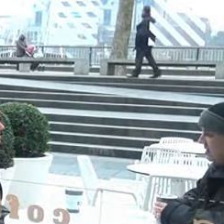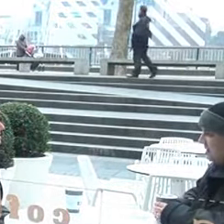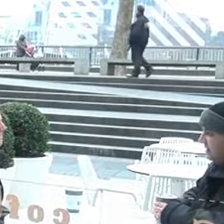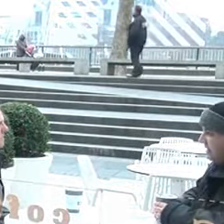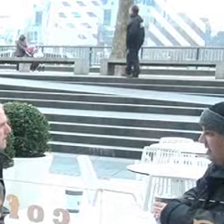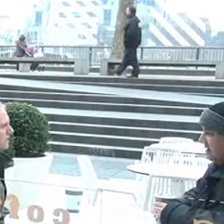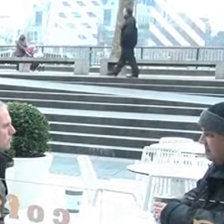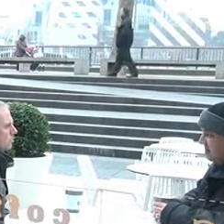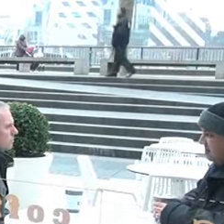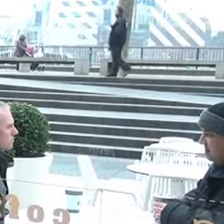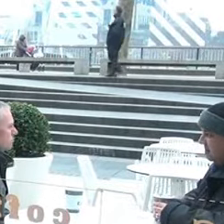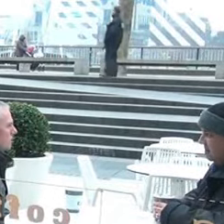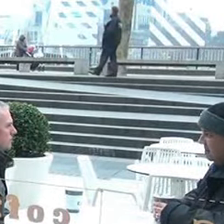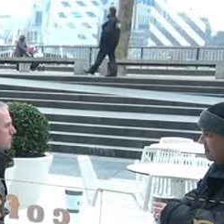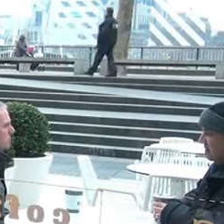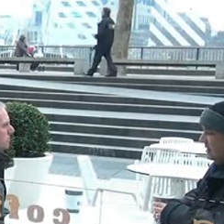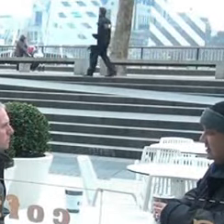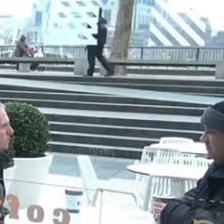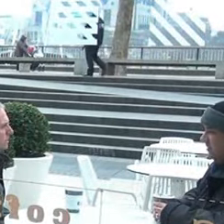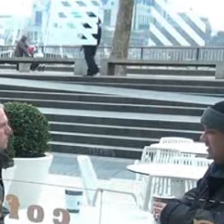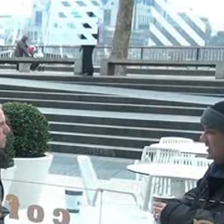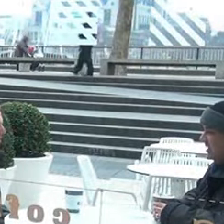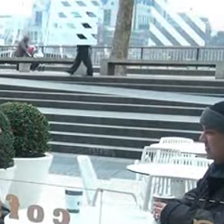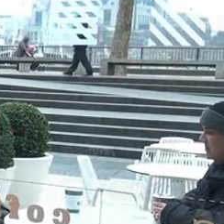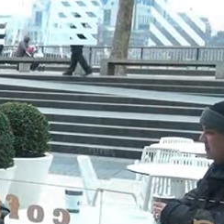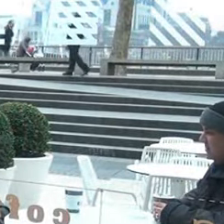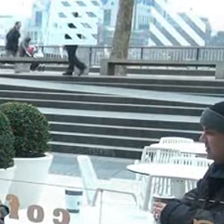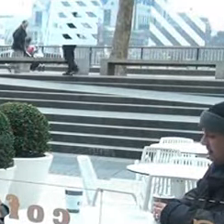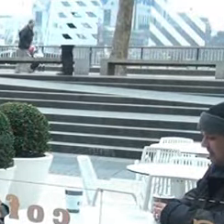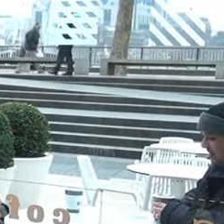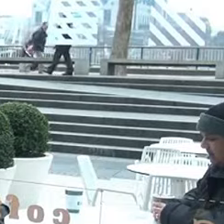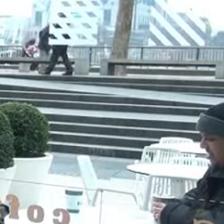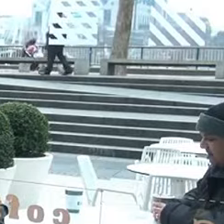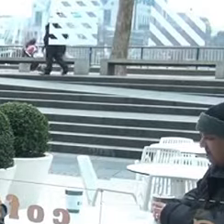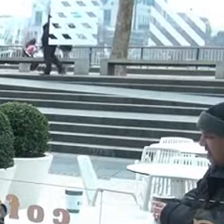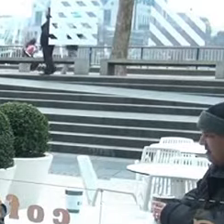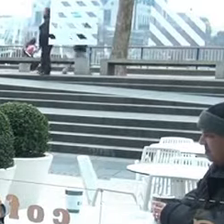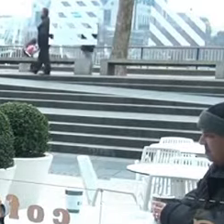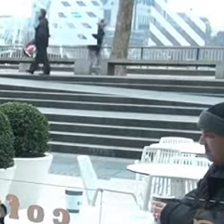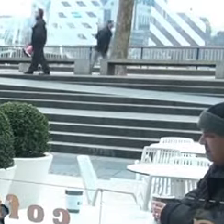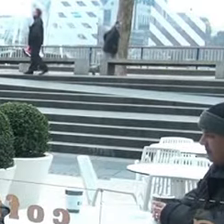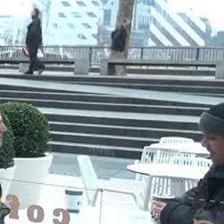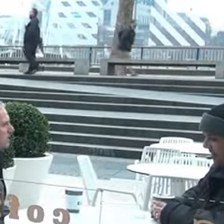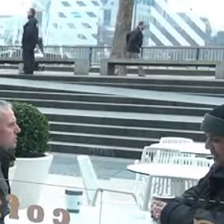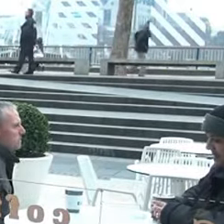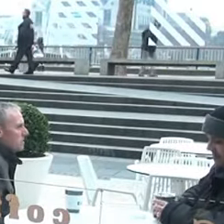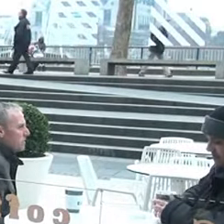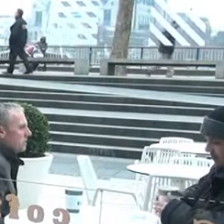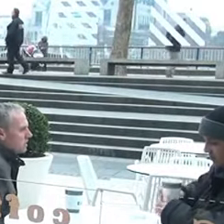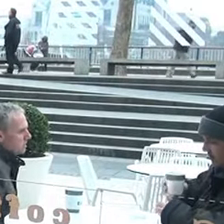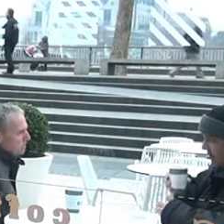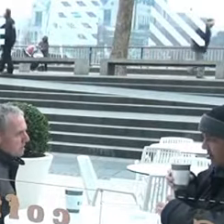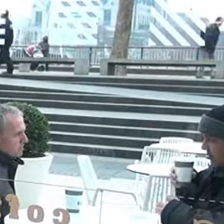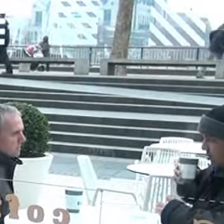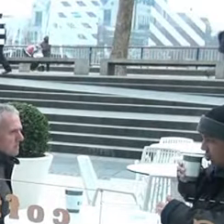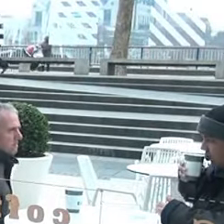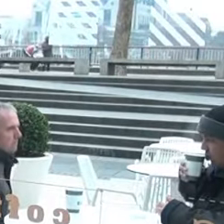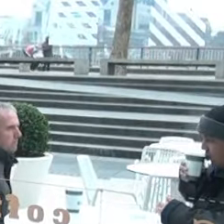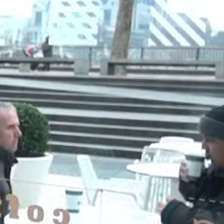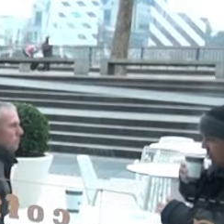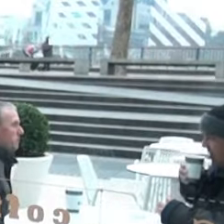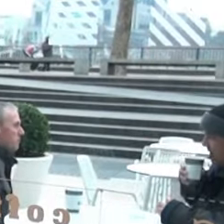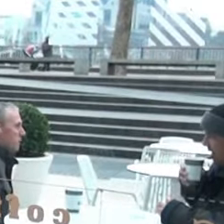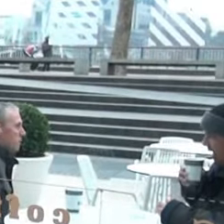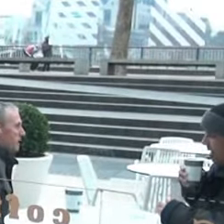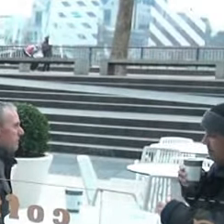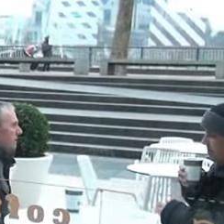tudo o que precisa fazer da sua carreira, simplesmente porque tem sorte. Isso não faz sentido. O que é que faz sentido? É você ter um plano, é você se